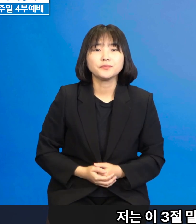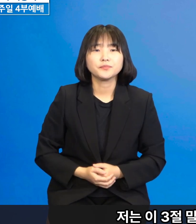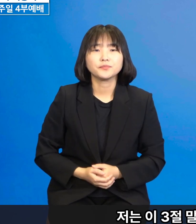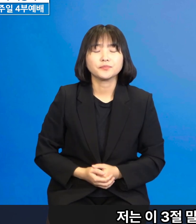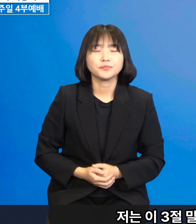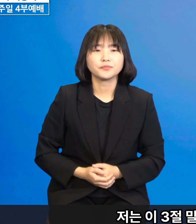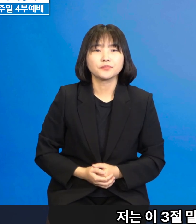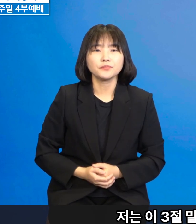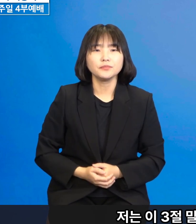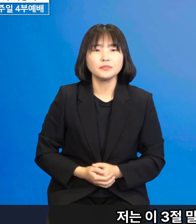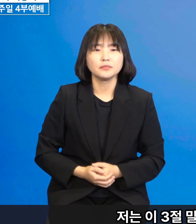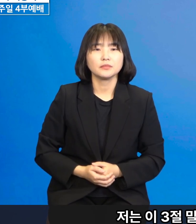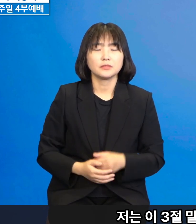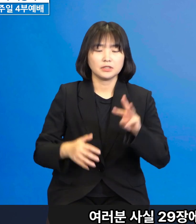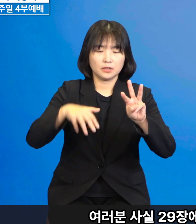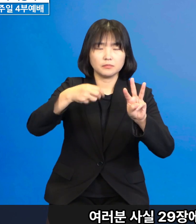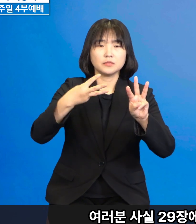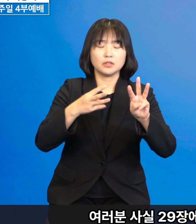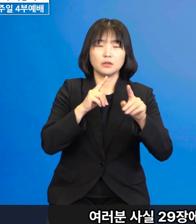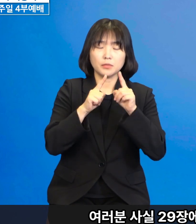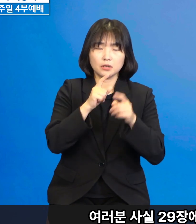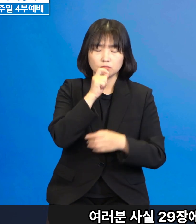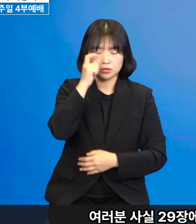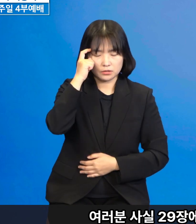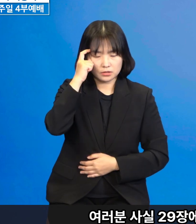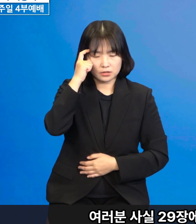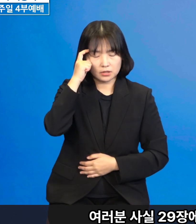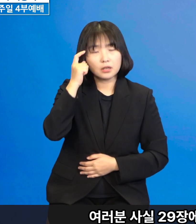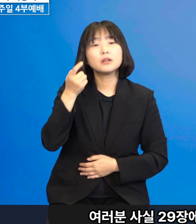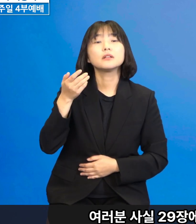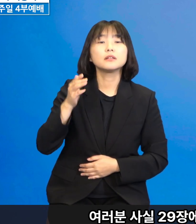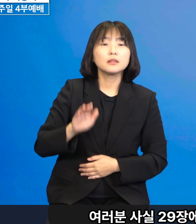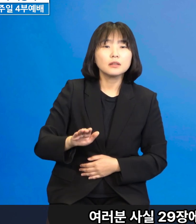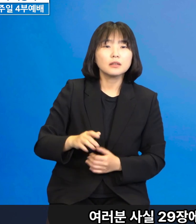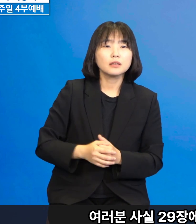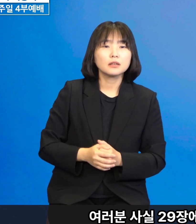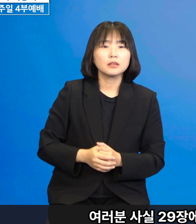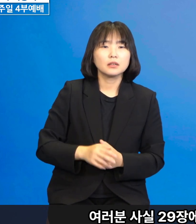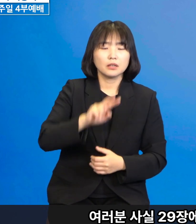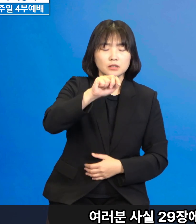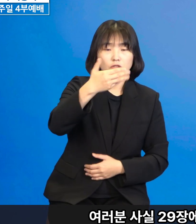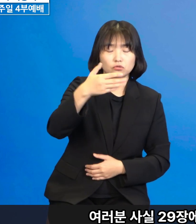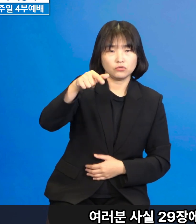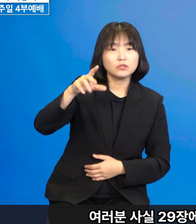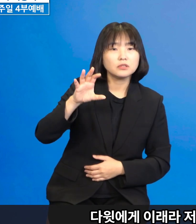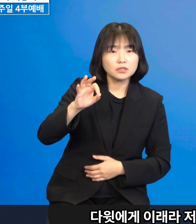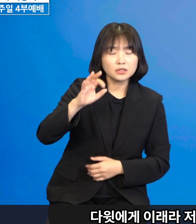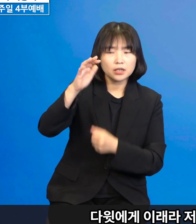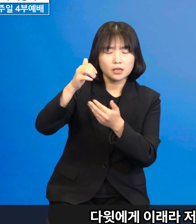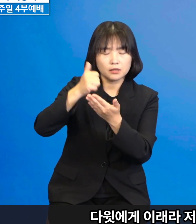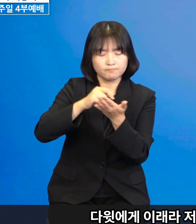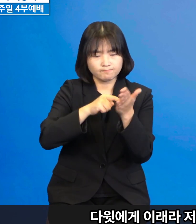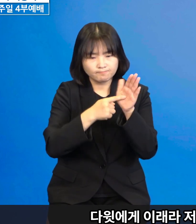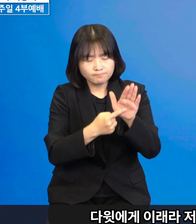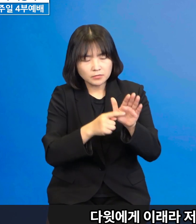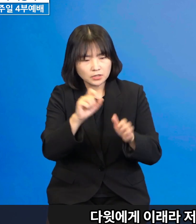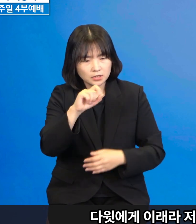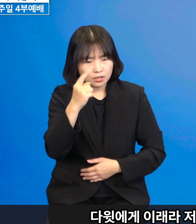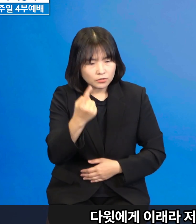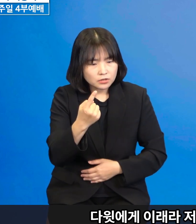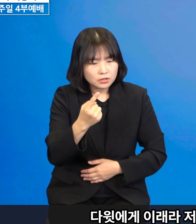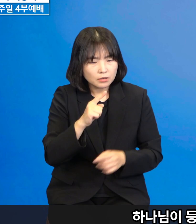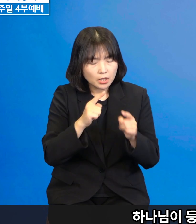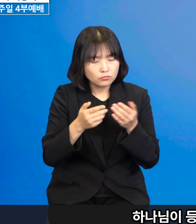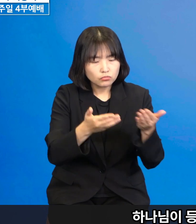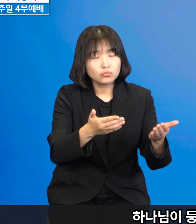저는 이제 이 3절 말씀을 이렇게 묵상을 하는데, 여러분 사실 29장에는 하나님이 뭐 나타나셔서 다윗에게 이래라 저래라 말씀을